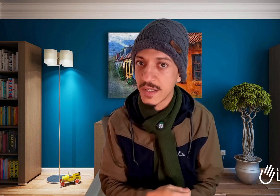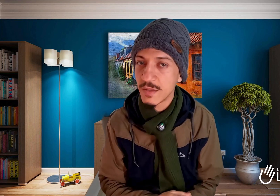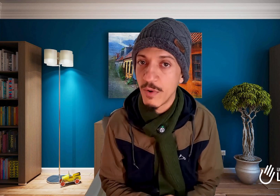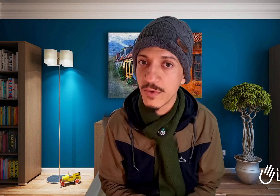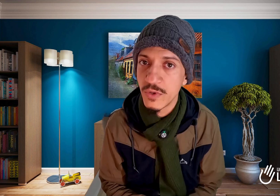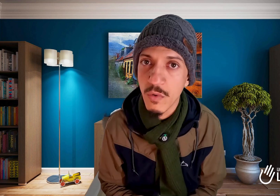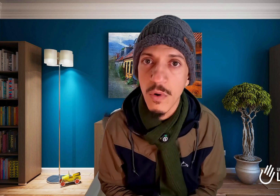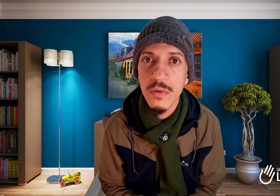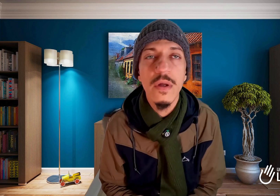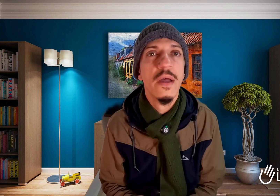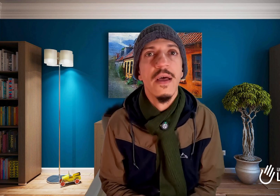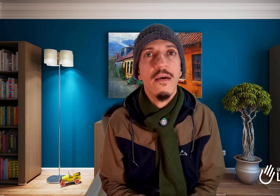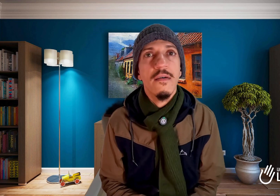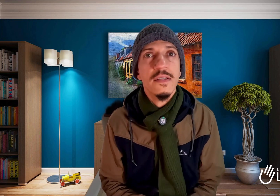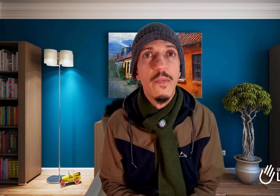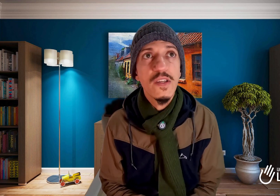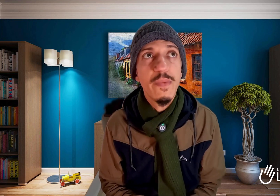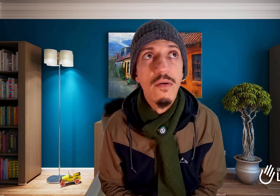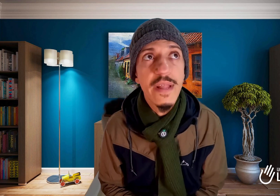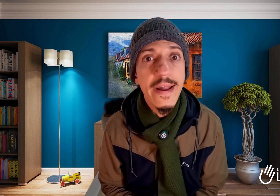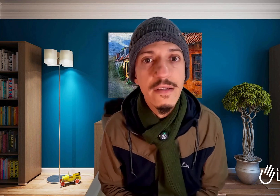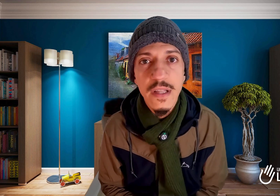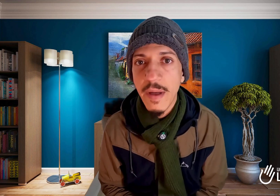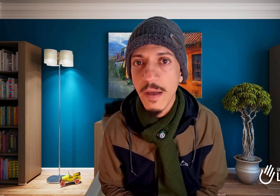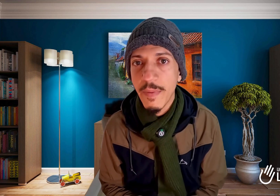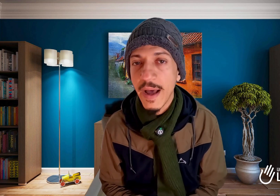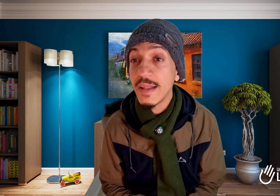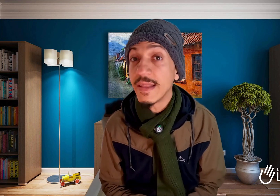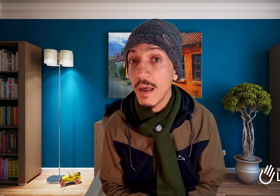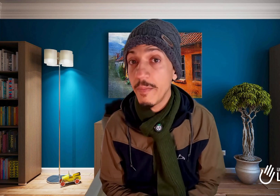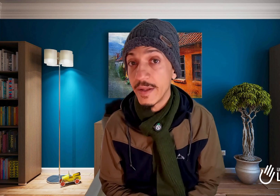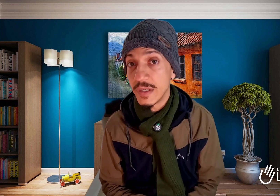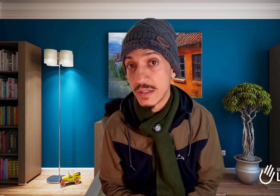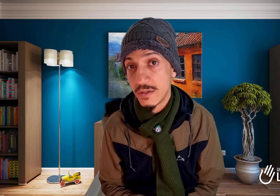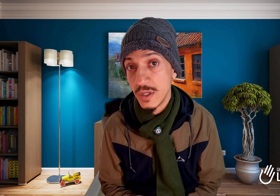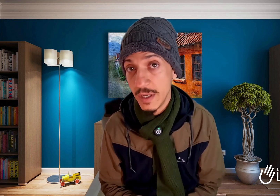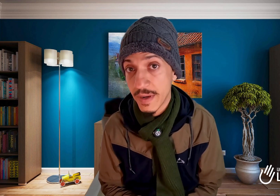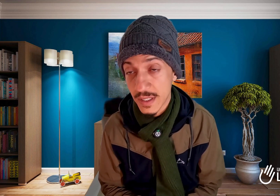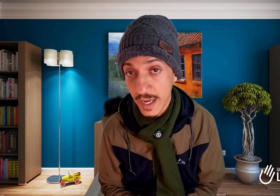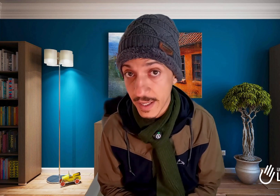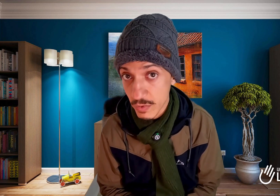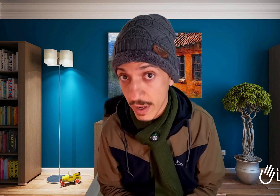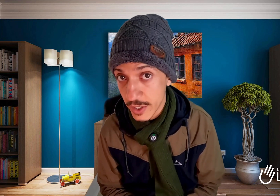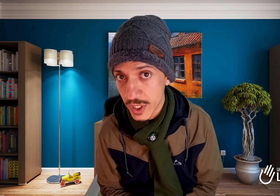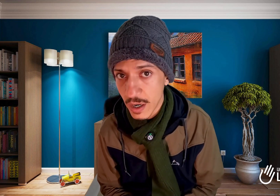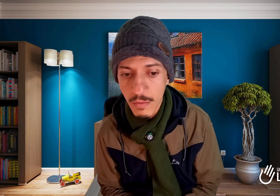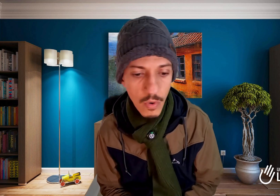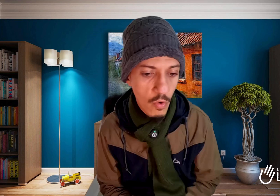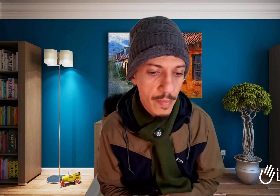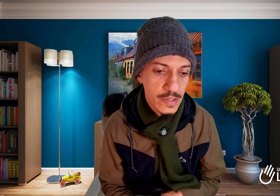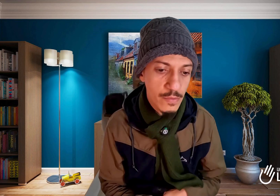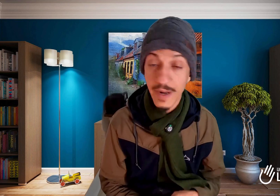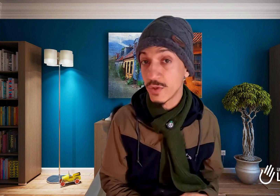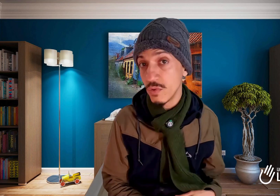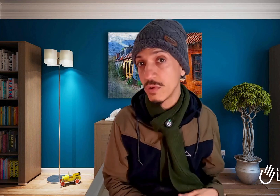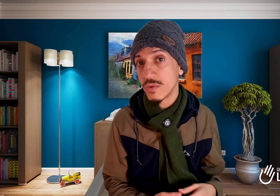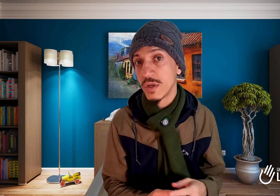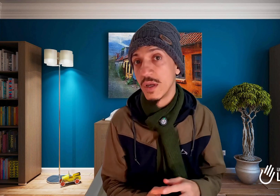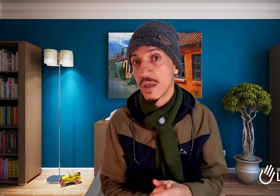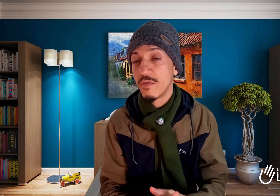pontos de encontro. Você pode perguntar isso também para intérpretes de Libras aí da sua região, ou mesmo para surdos que você já